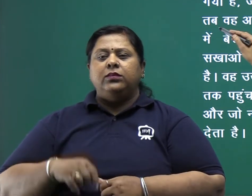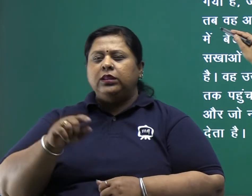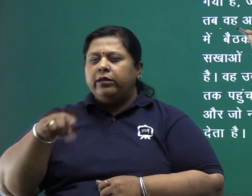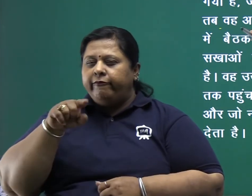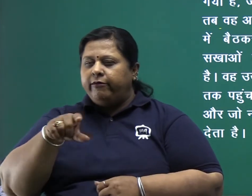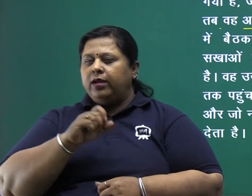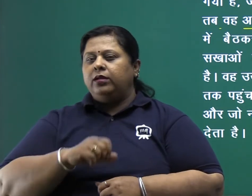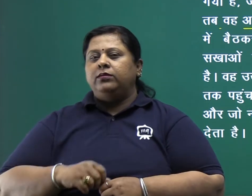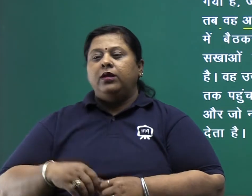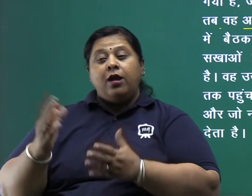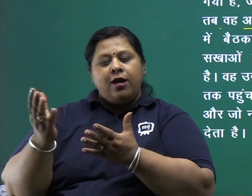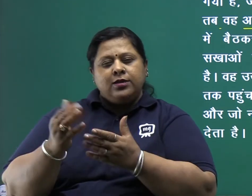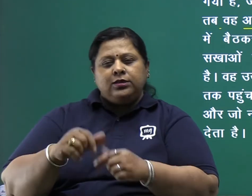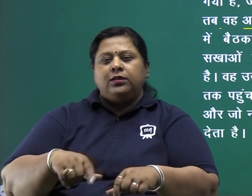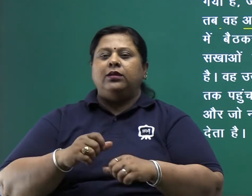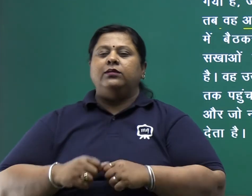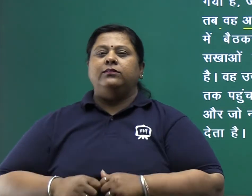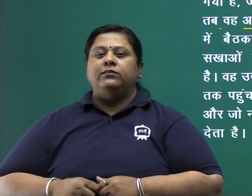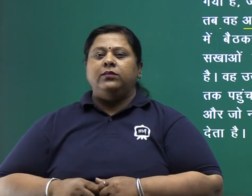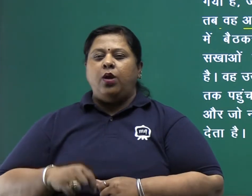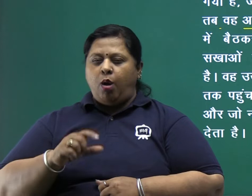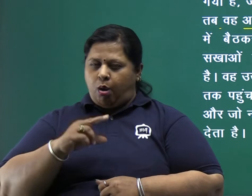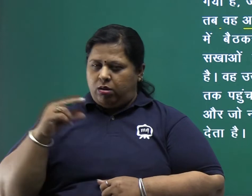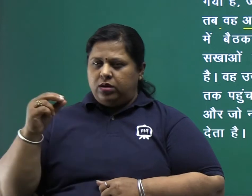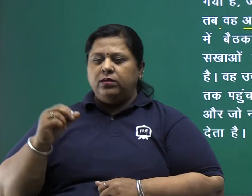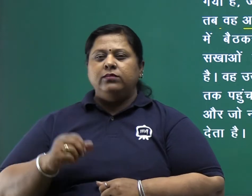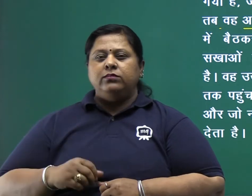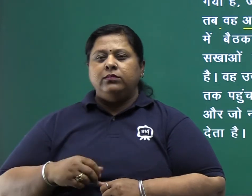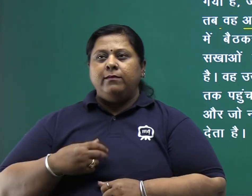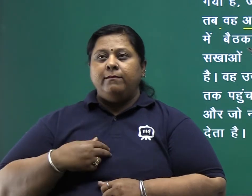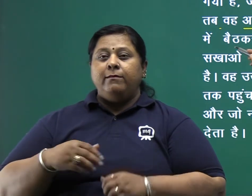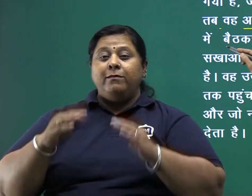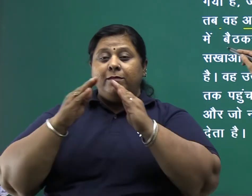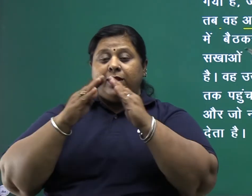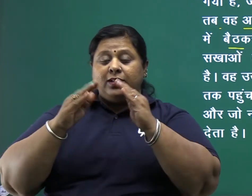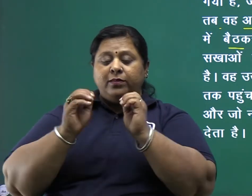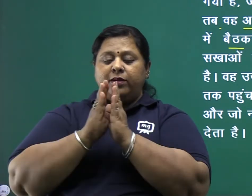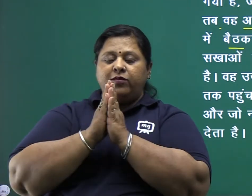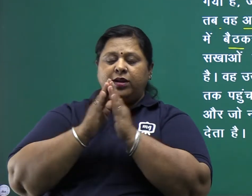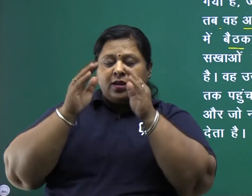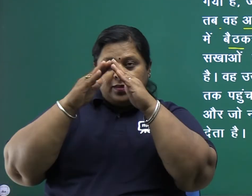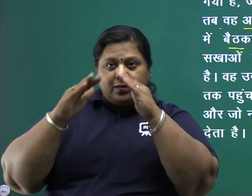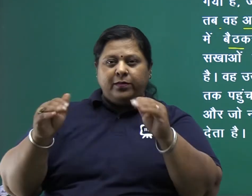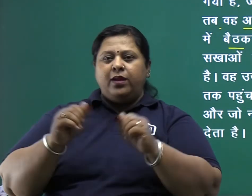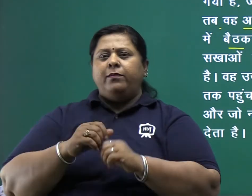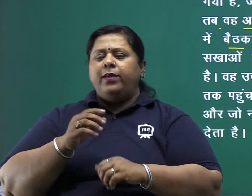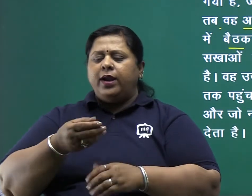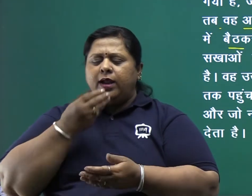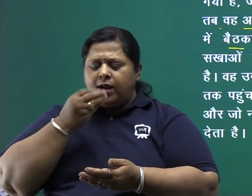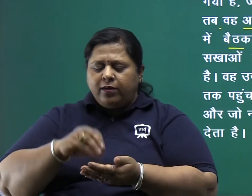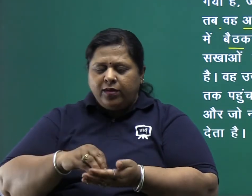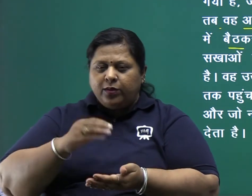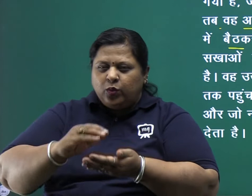तब वह आ जाता है और मंदिर में बैठकर दूध